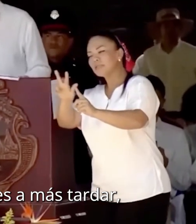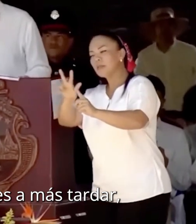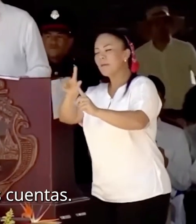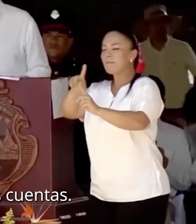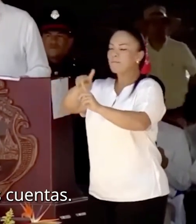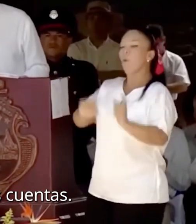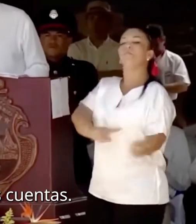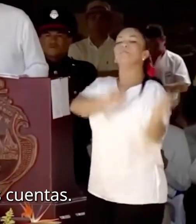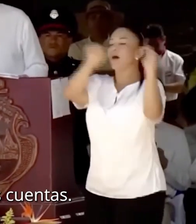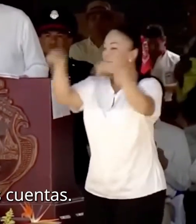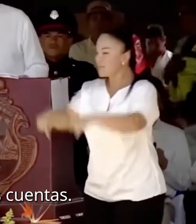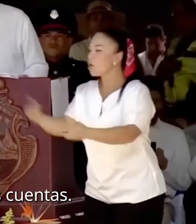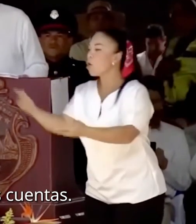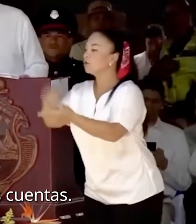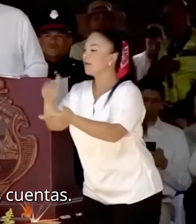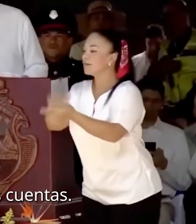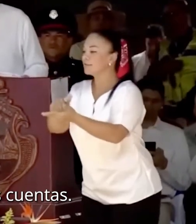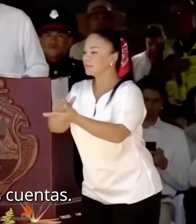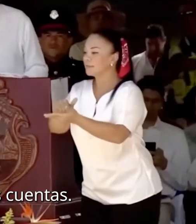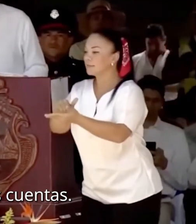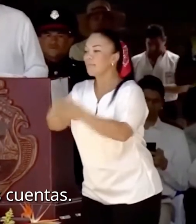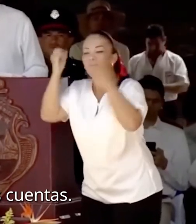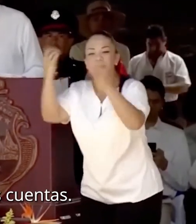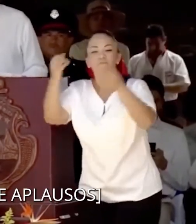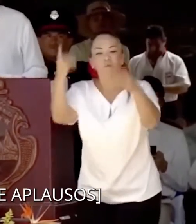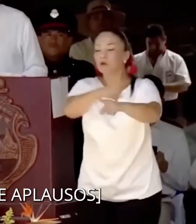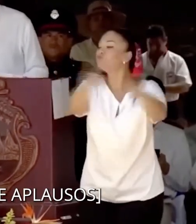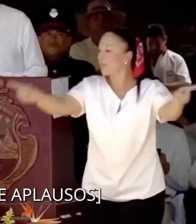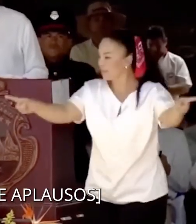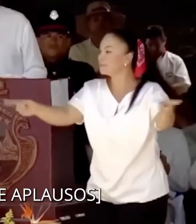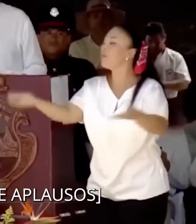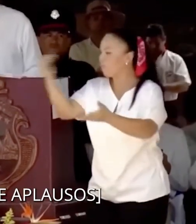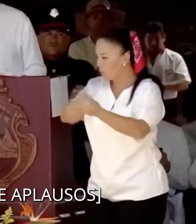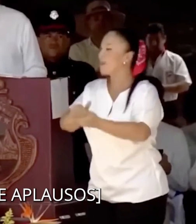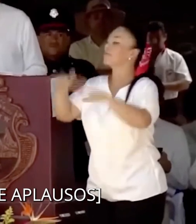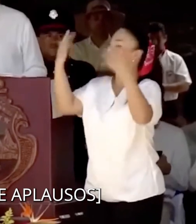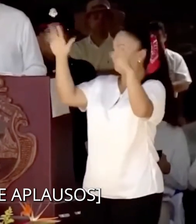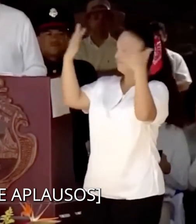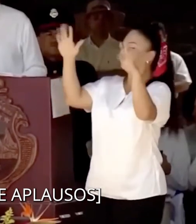más tardar a darles cuentas.